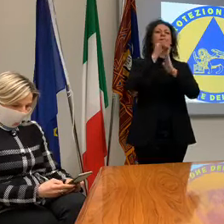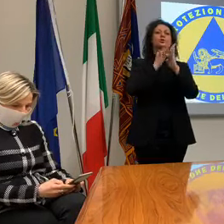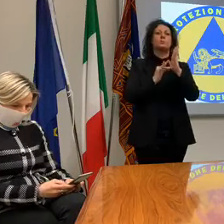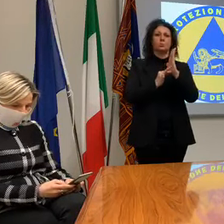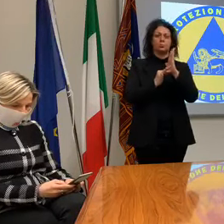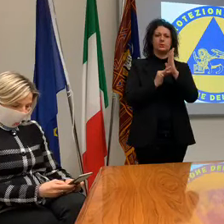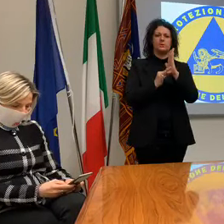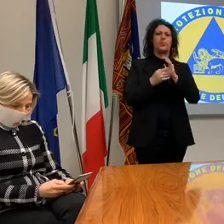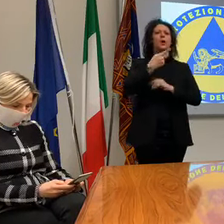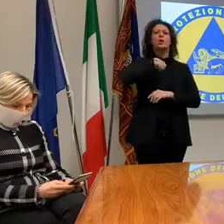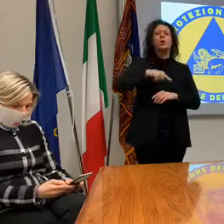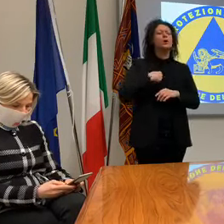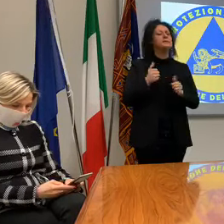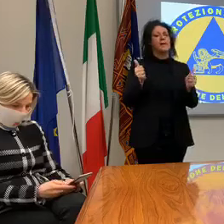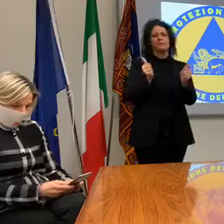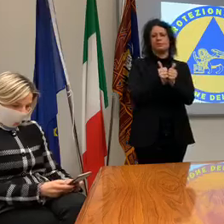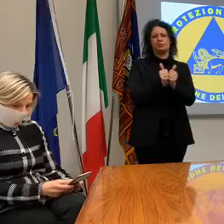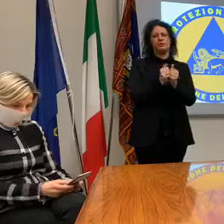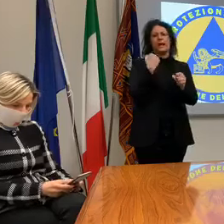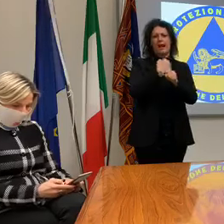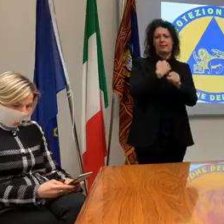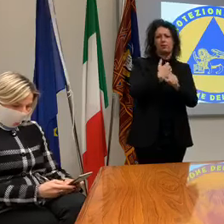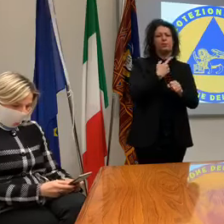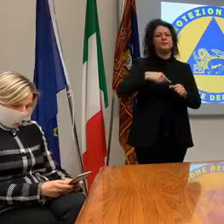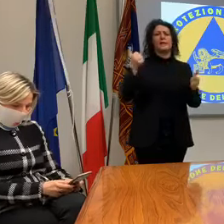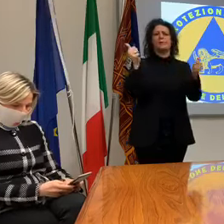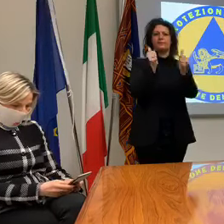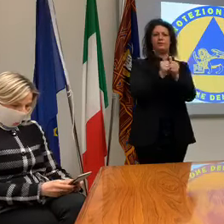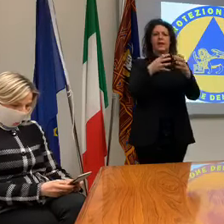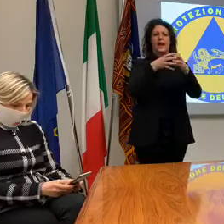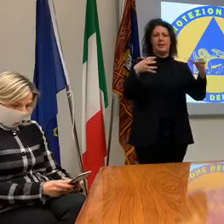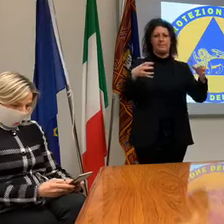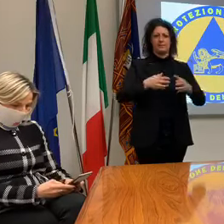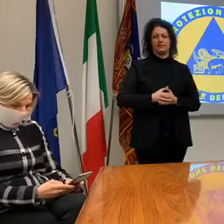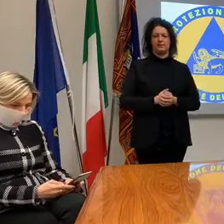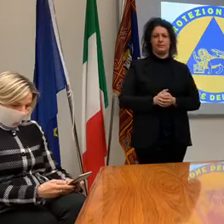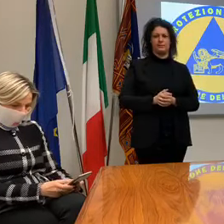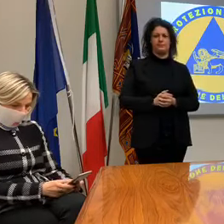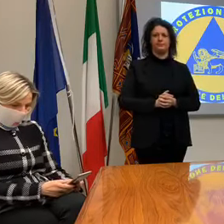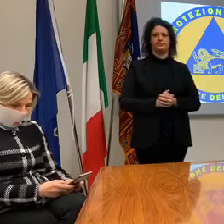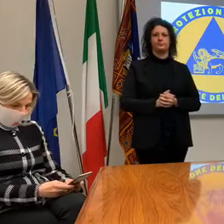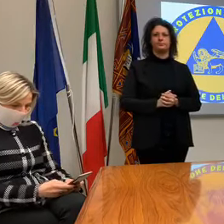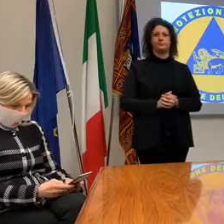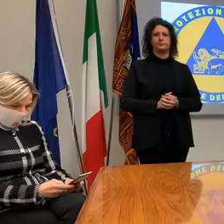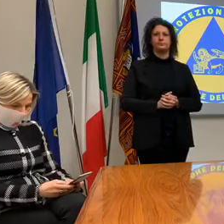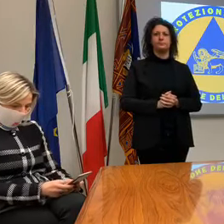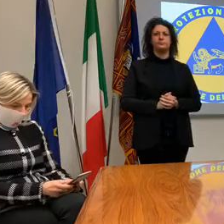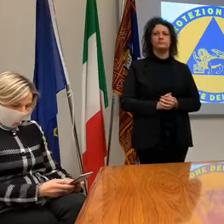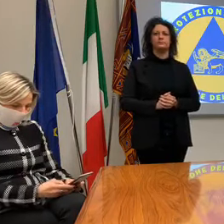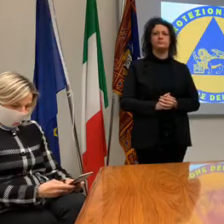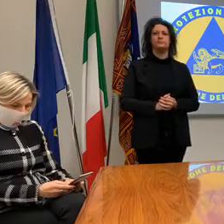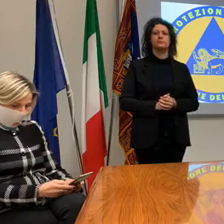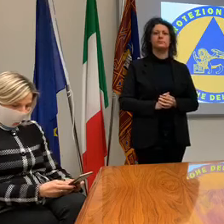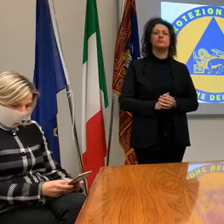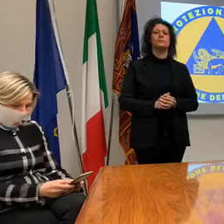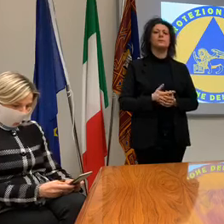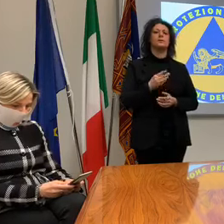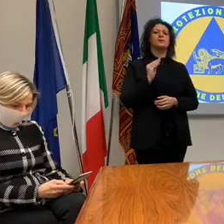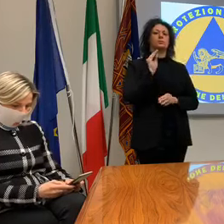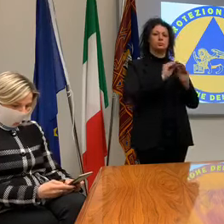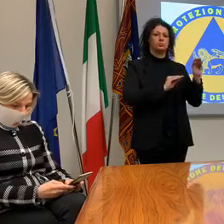imprese. Lasciateci vedere l'esito del tavolo. Domande che dovrò scappare via. Allora, giornali, cominciamo con Aldo Avanzan del Gazzettino,